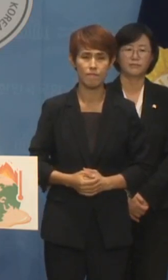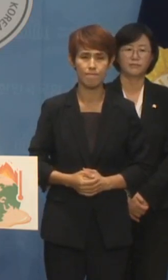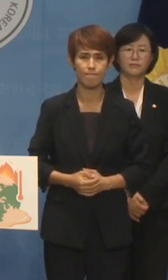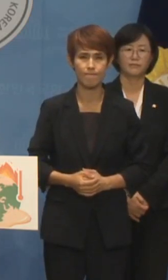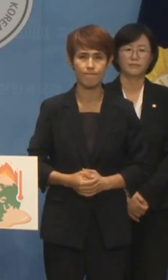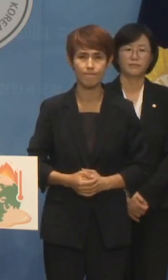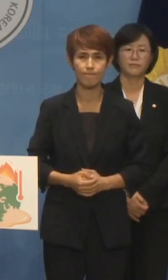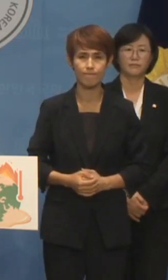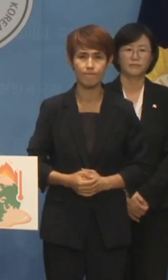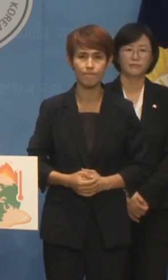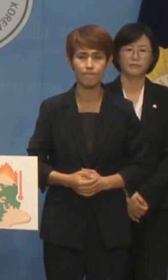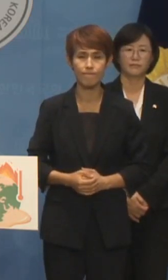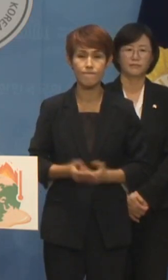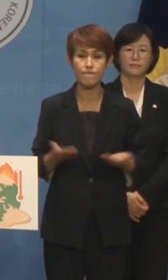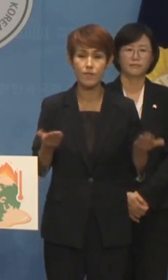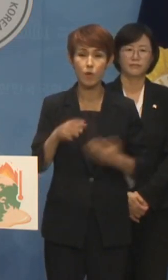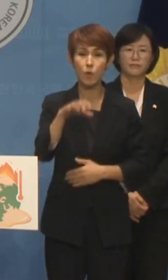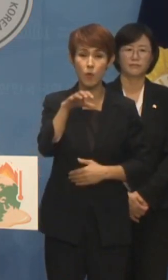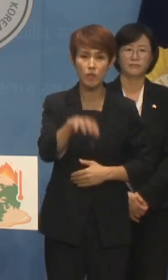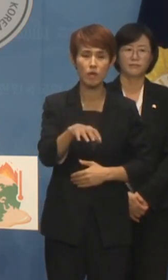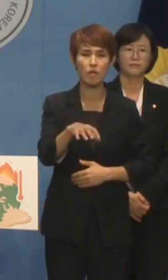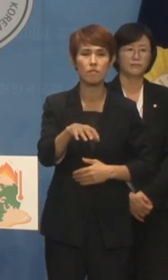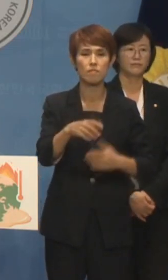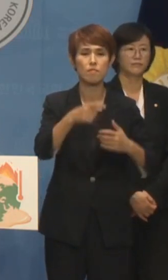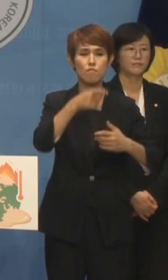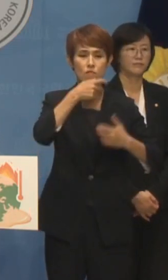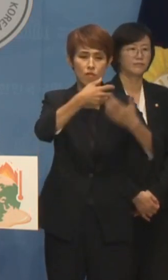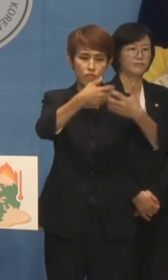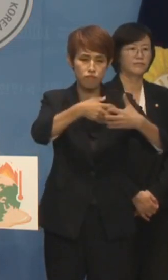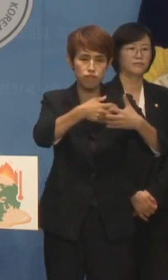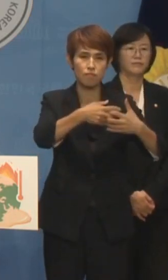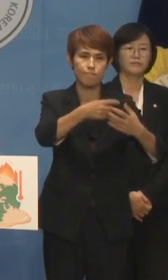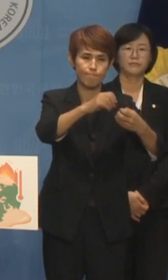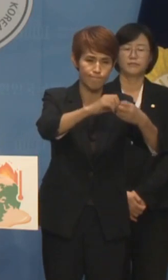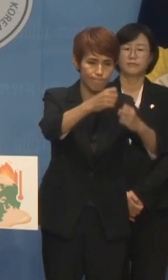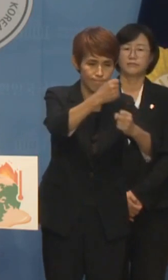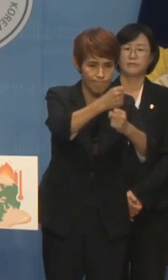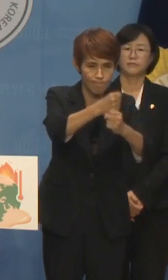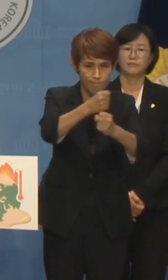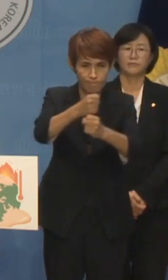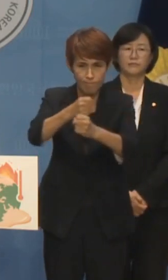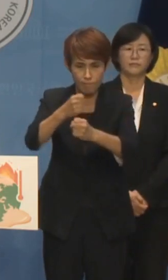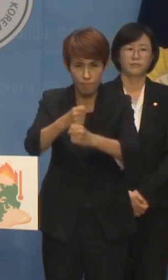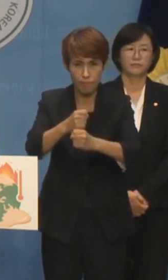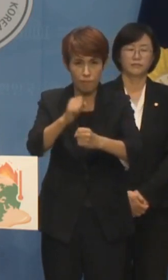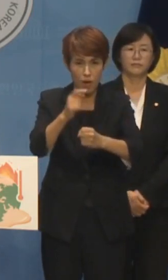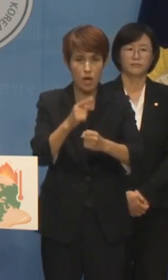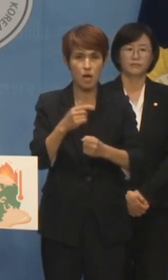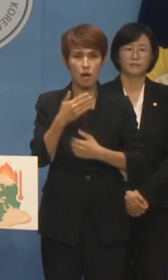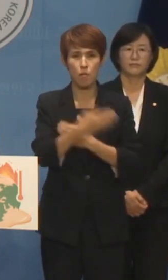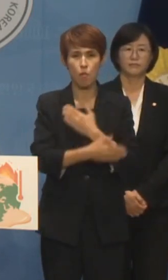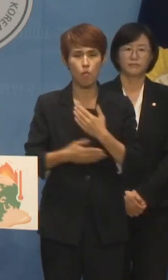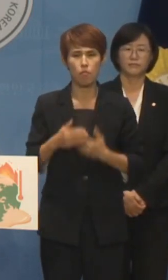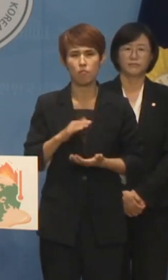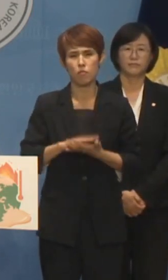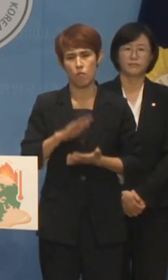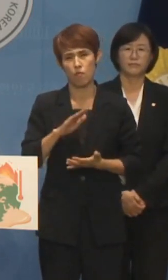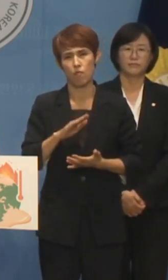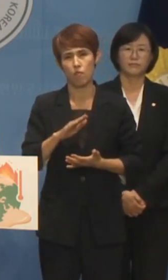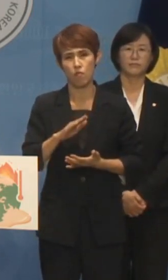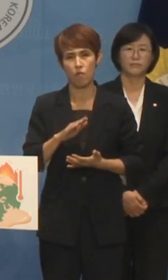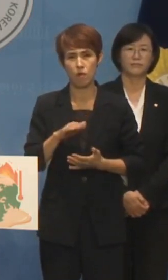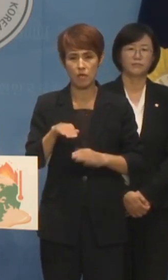실제로 현장에서 설치 수리 업무 진행으로 인해 이미 체온이 높아진 상태에서